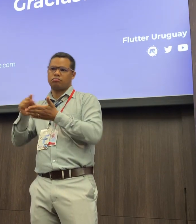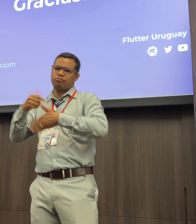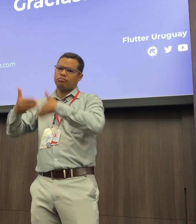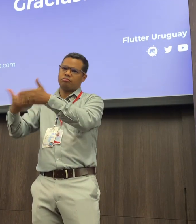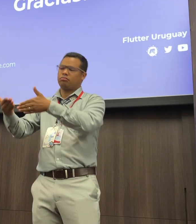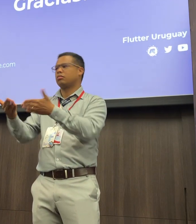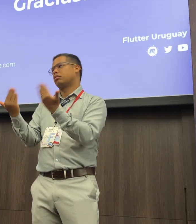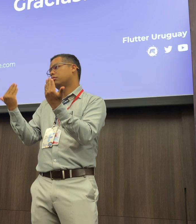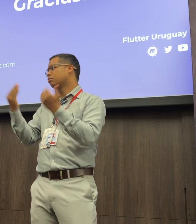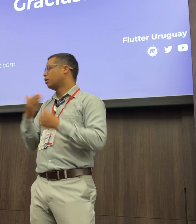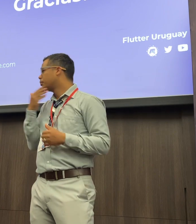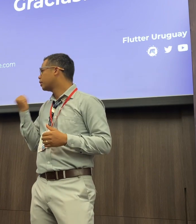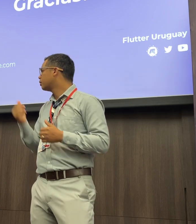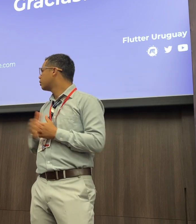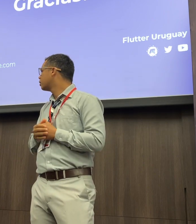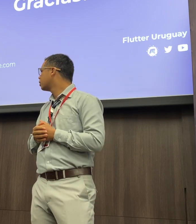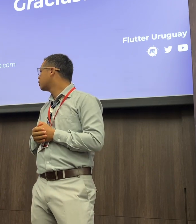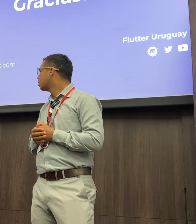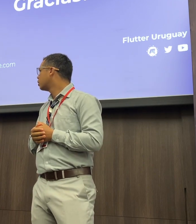sentido.